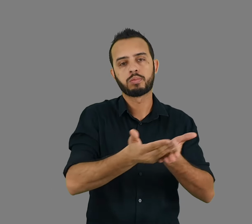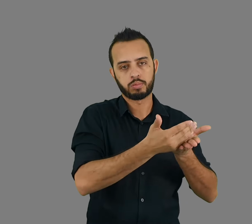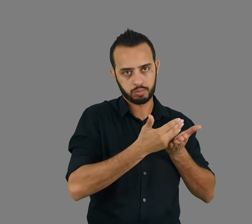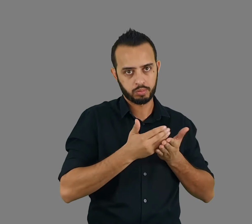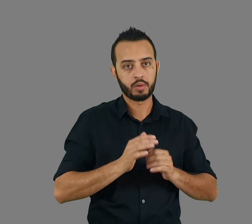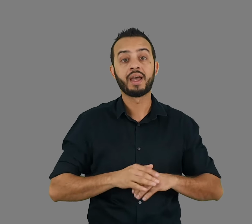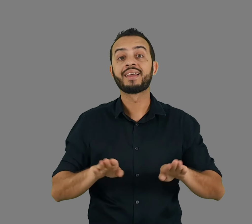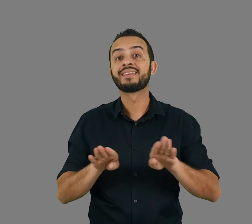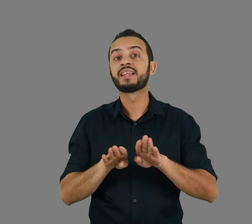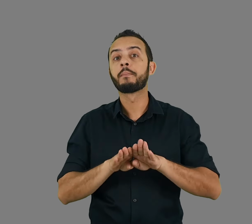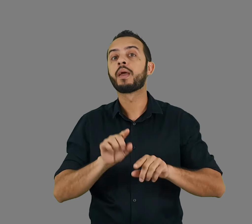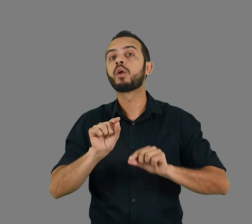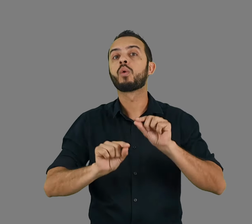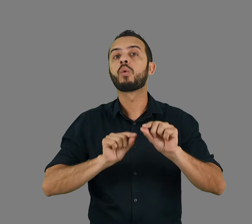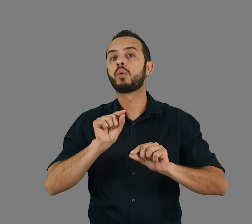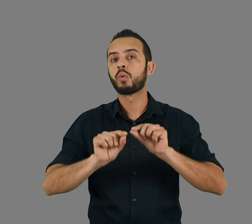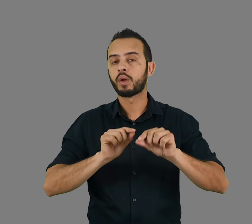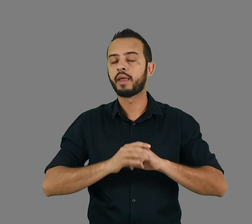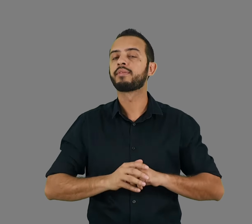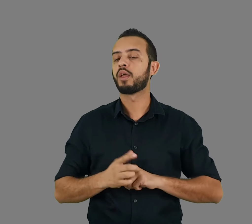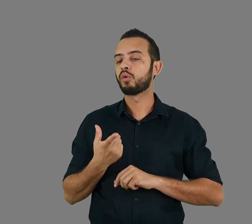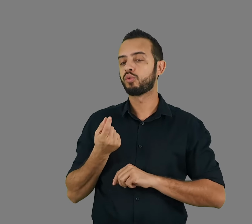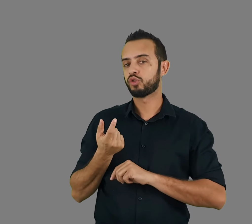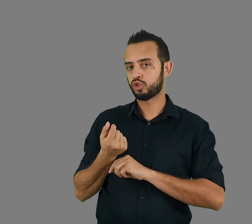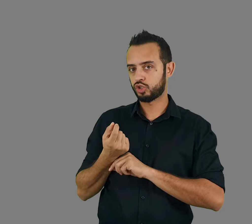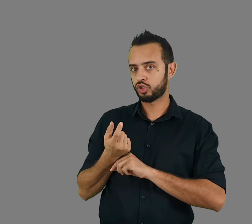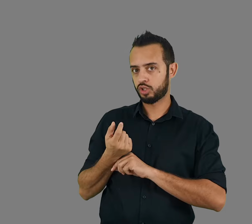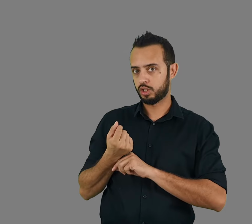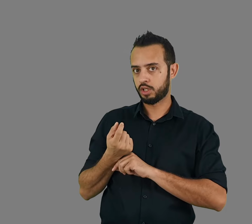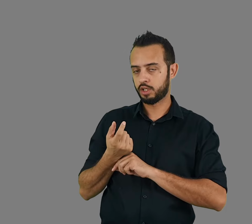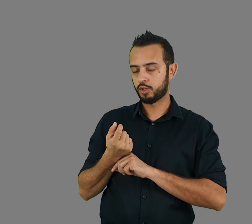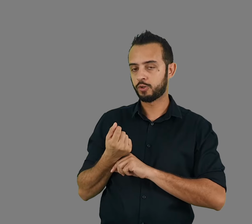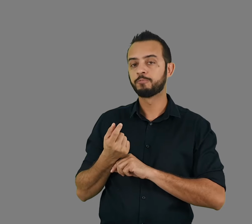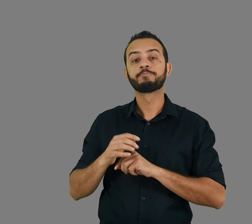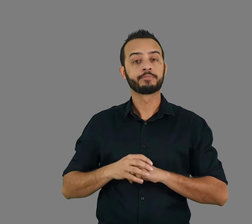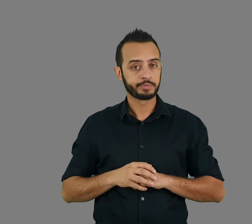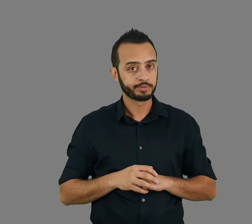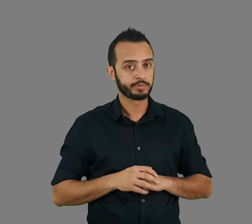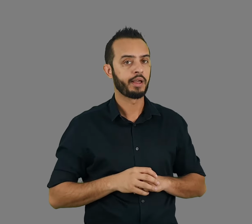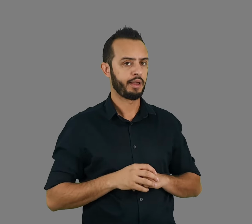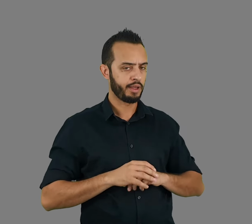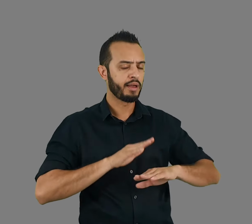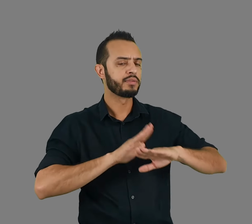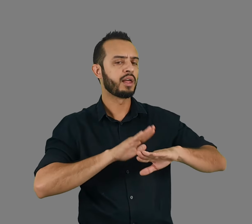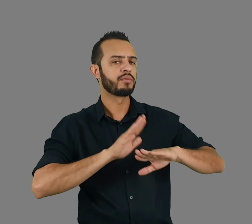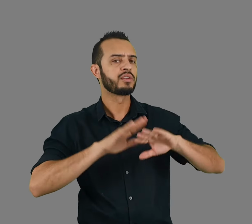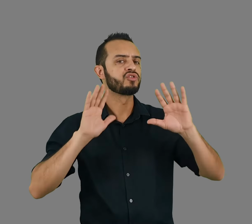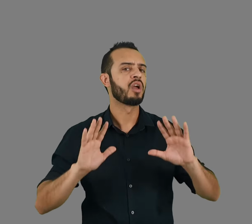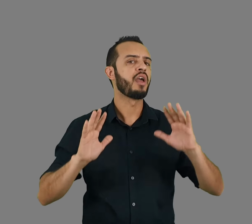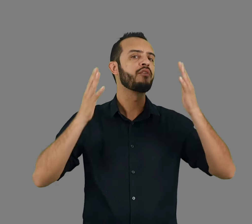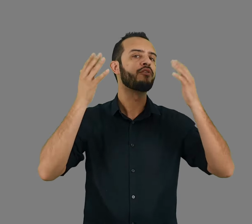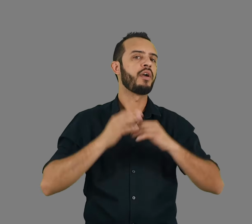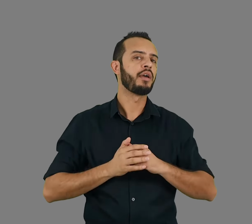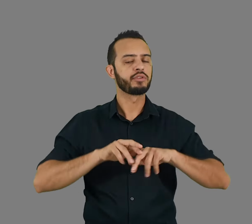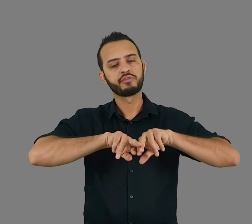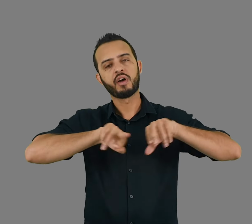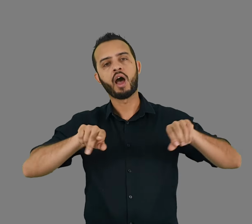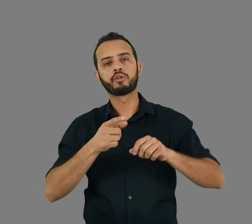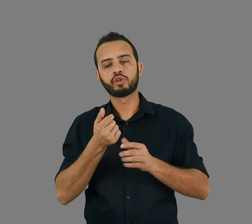pela arrecadação dos valores obtidos através da realização de festas e outros eventos, desde